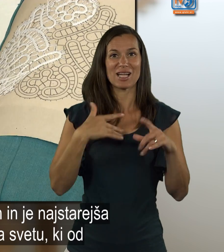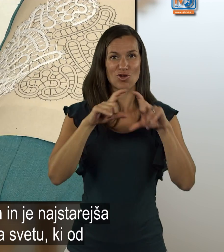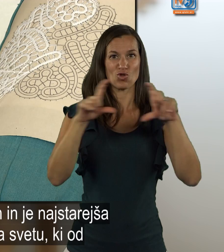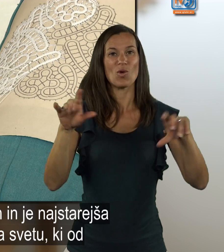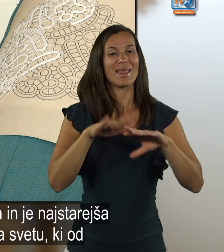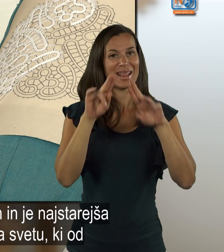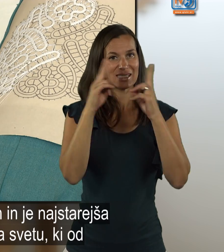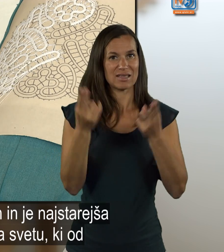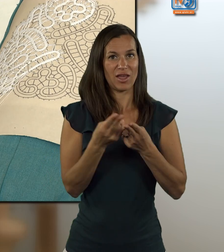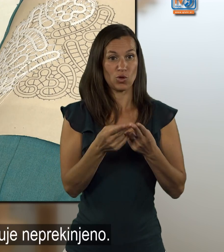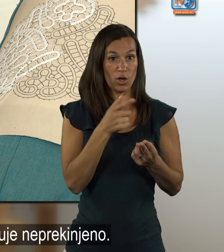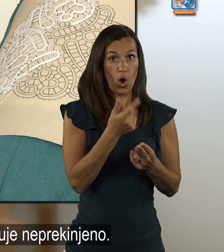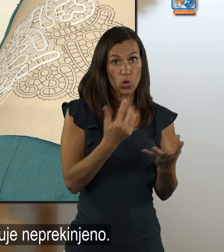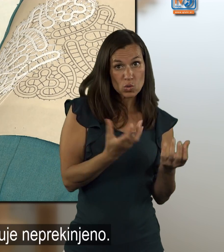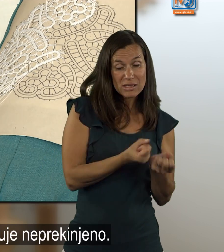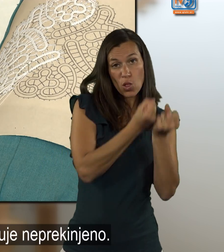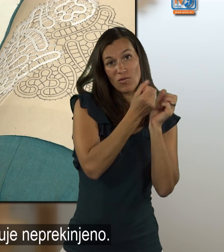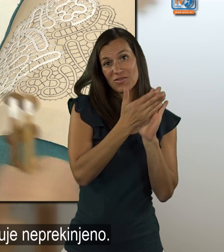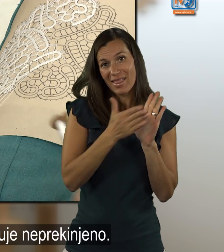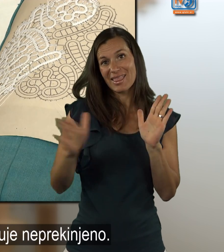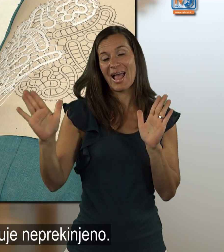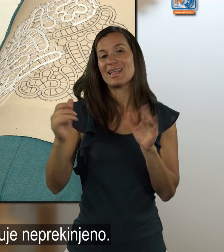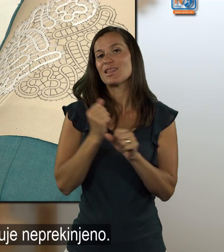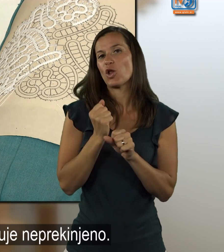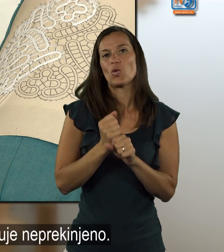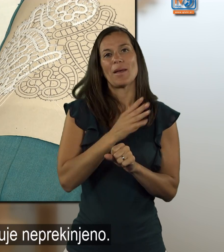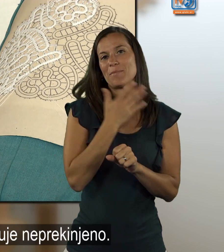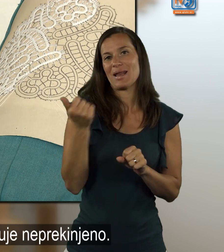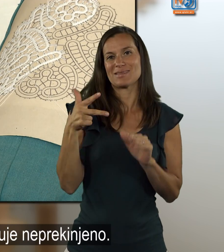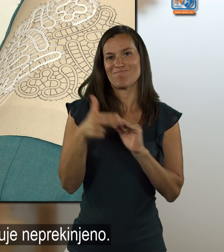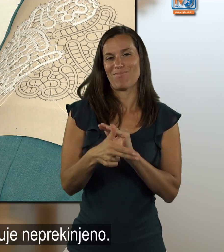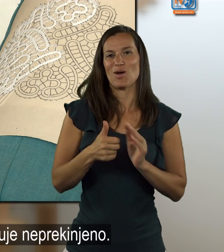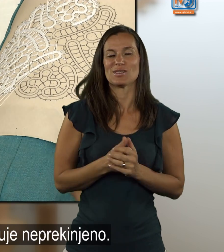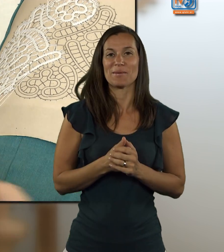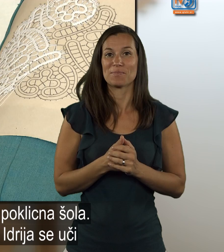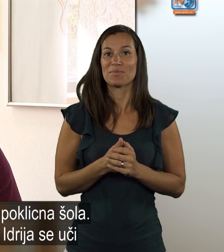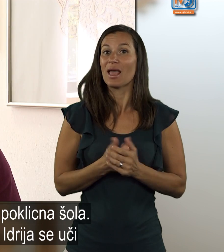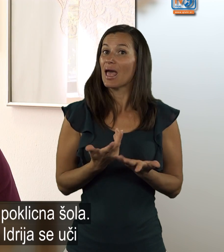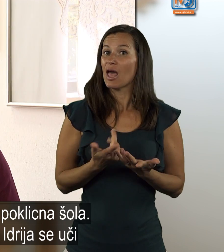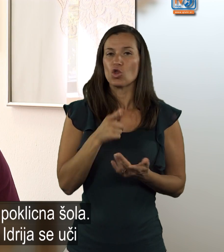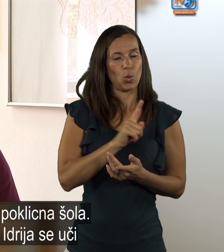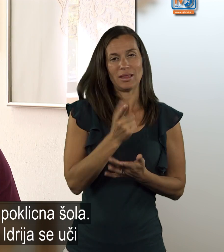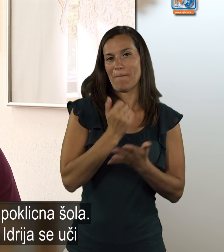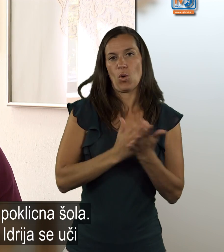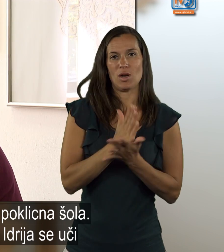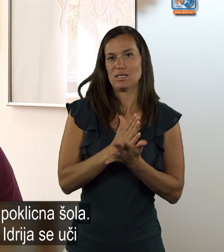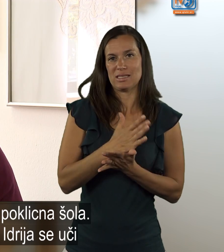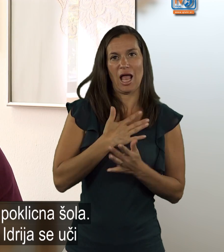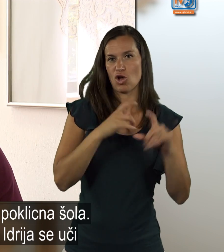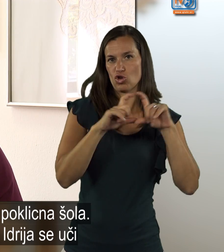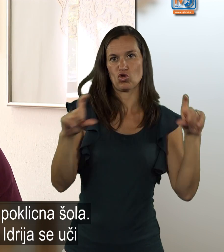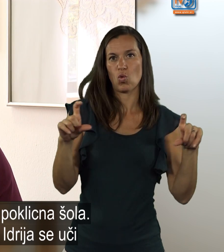na svetu, ki od ustanovitve dalje deluje neprekinjeno. Čipkarska šola ni poklicna